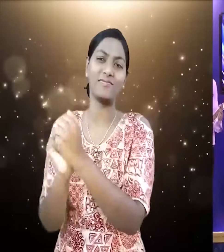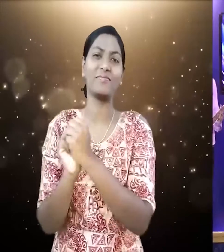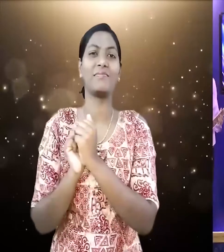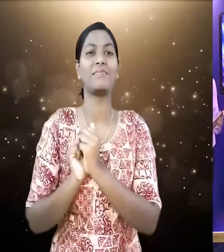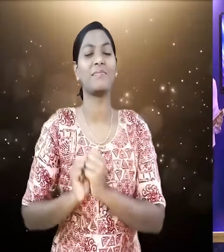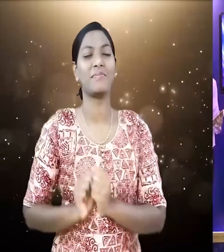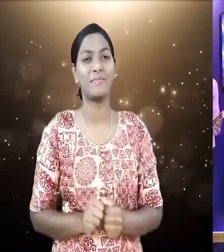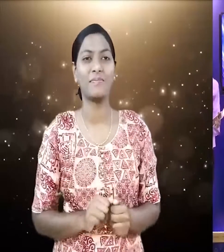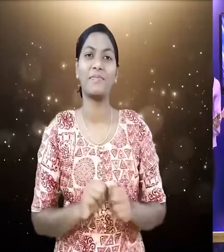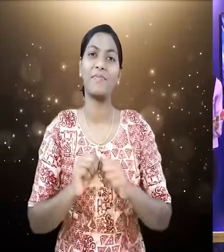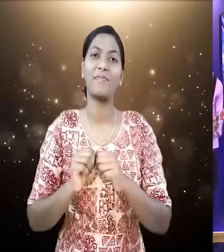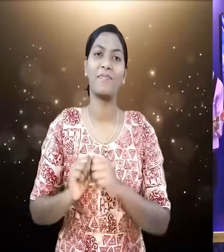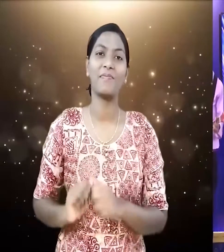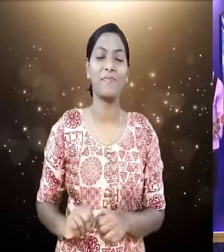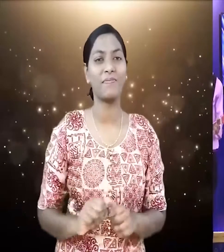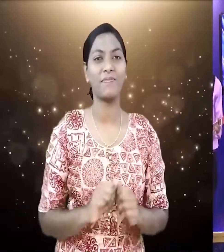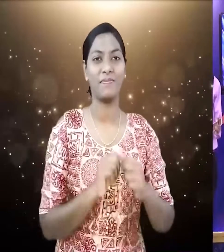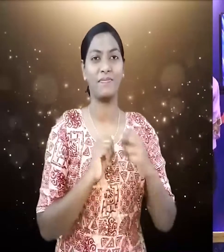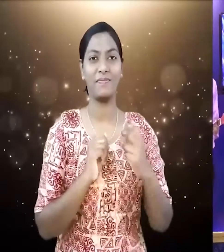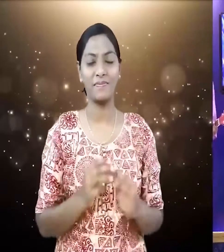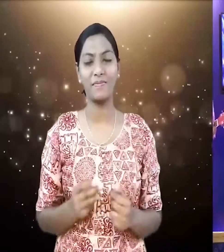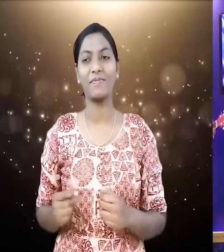में प्रभु।